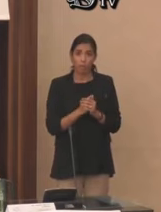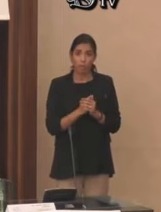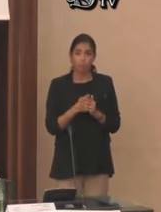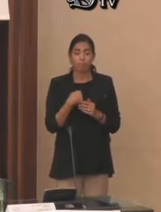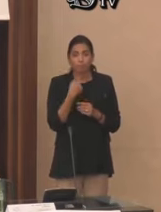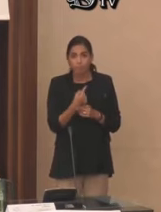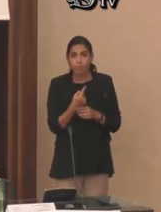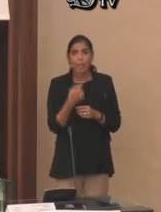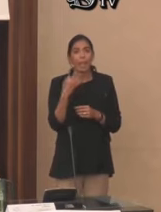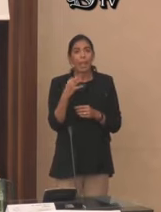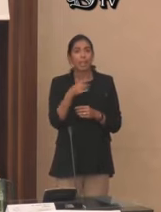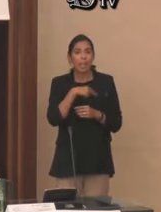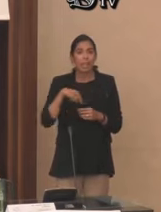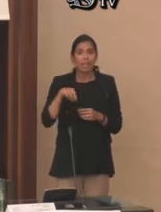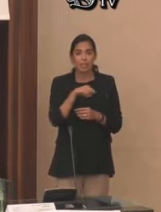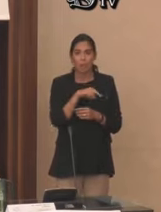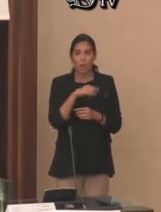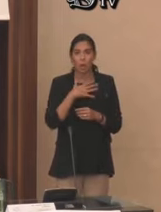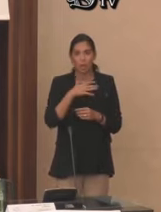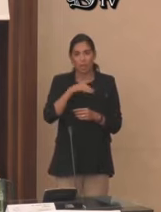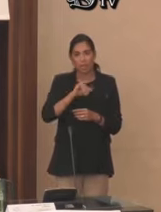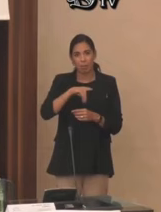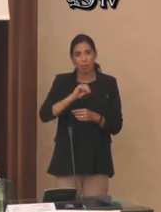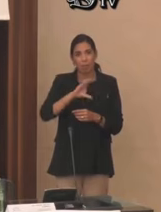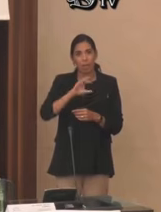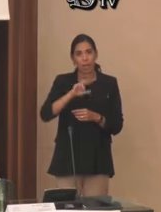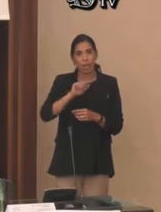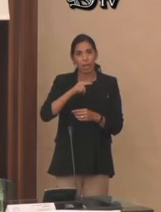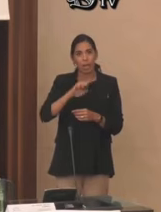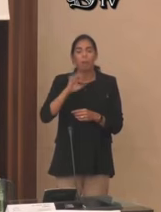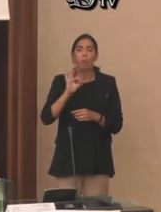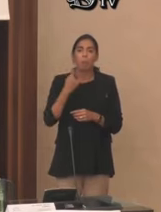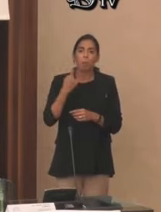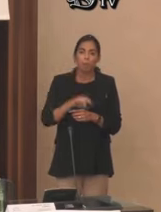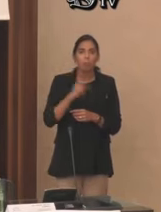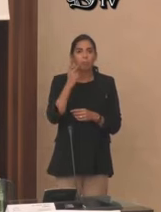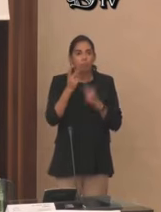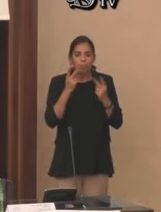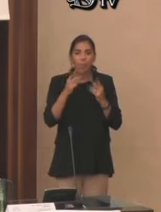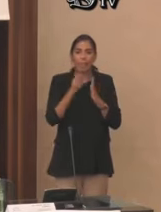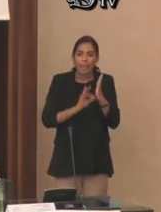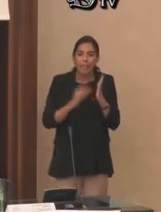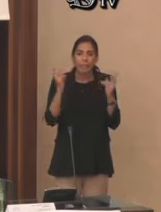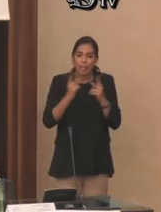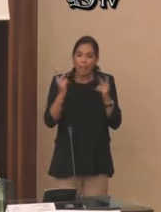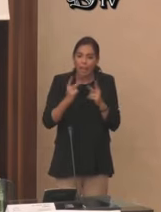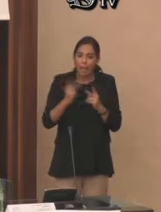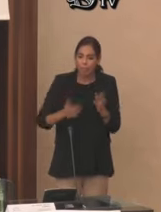nostra di Ippocrate Org è proprio quella di raccogliere tantissimi dati reali clinici e continuamente